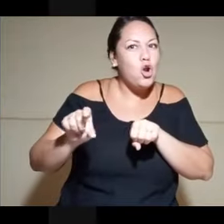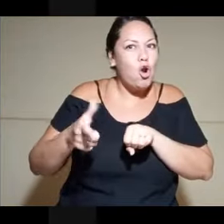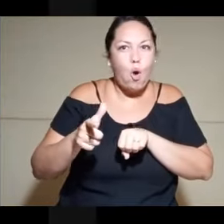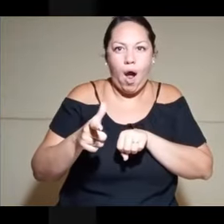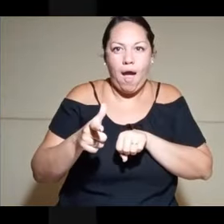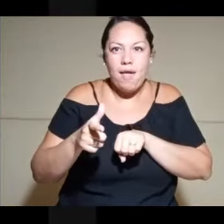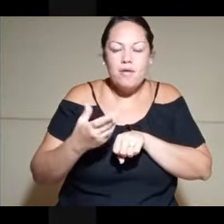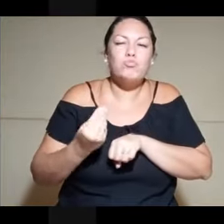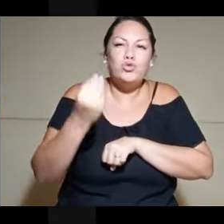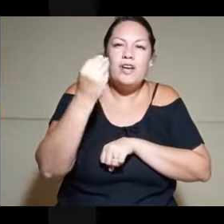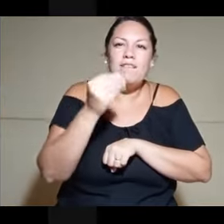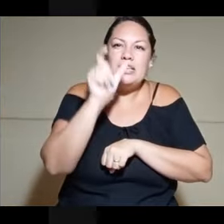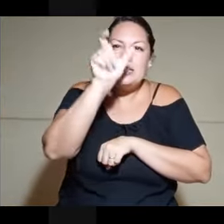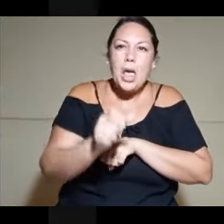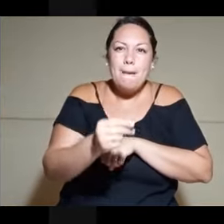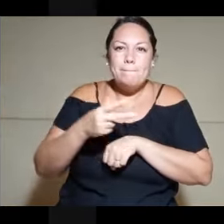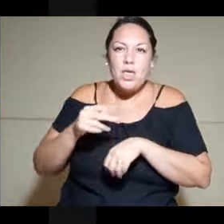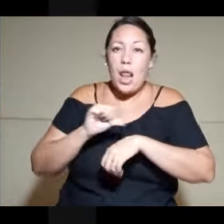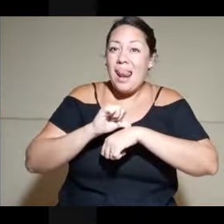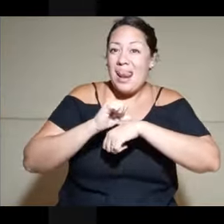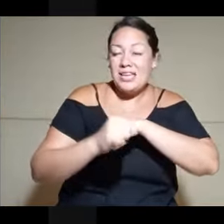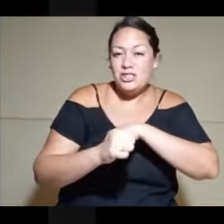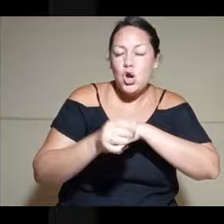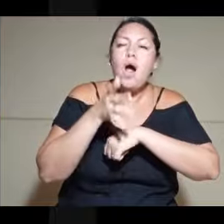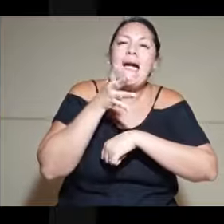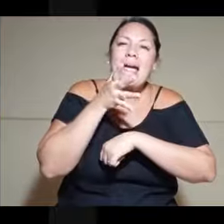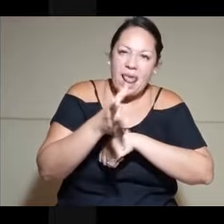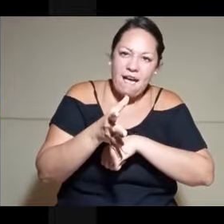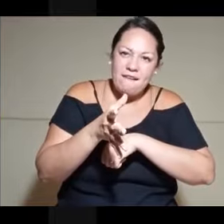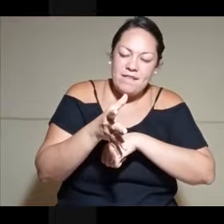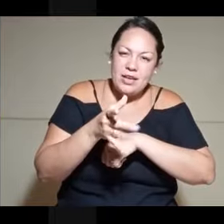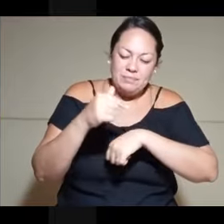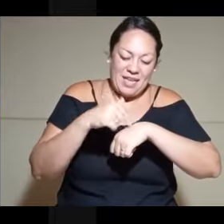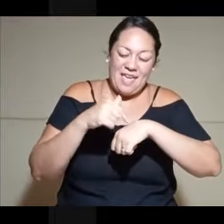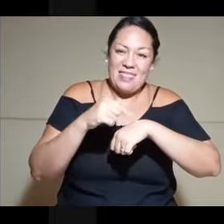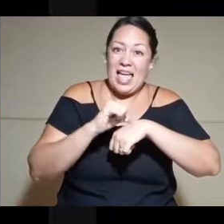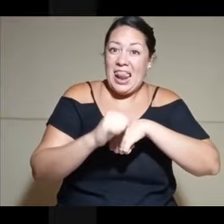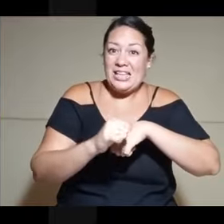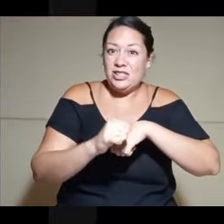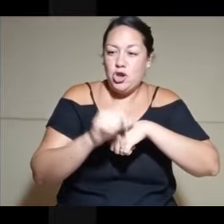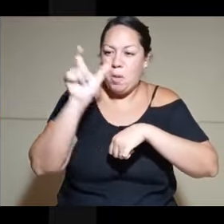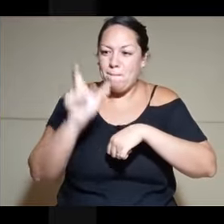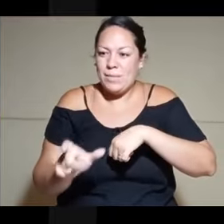conexión con el centro superior, ¿no es cierto?, que es el encéfalo. Por eso las lesiones de la